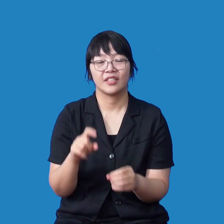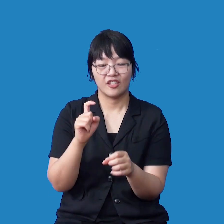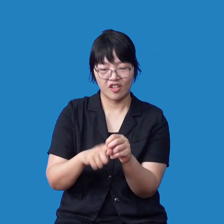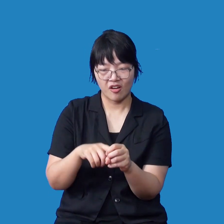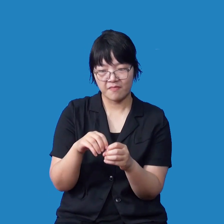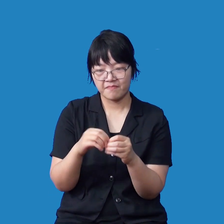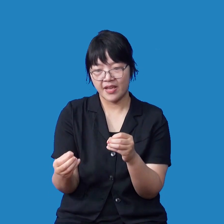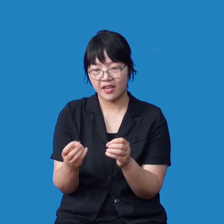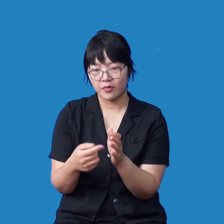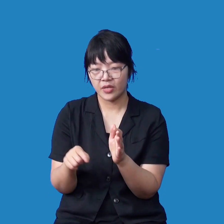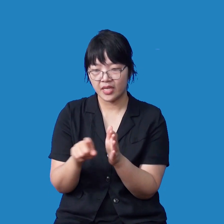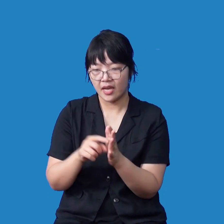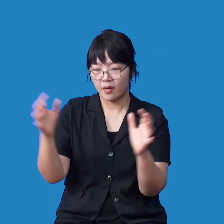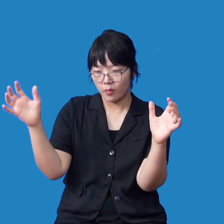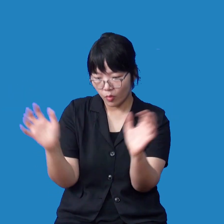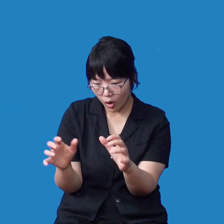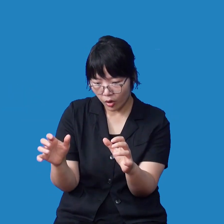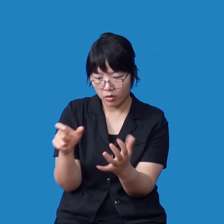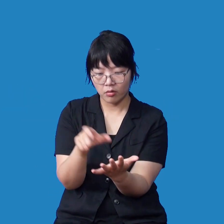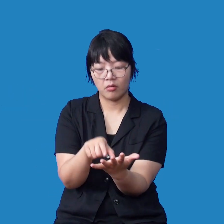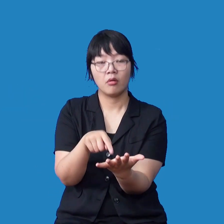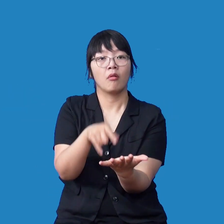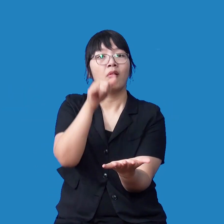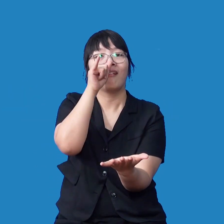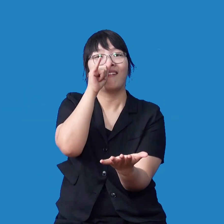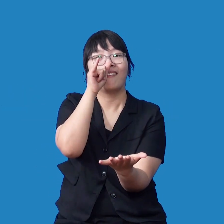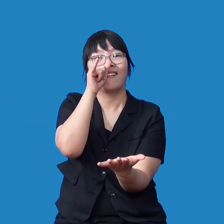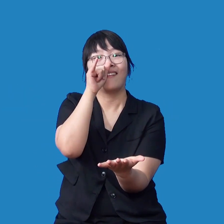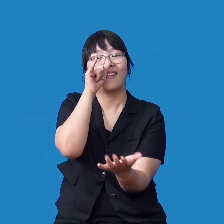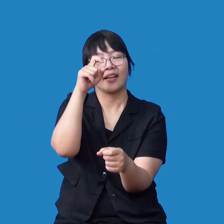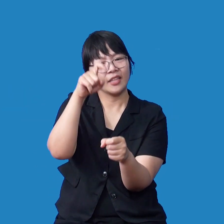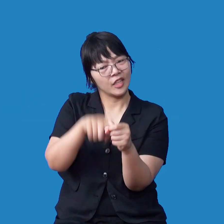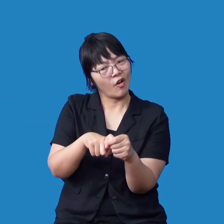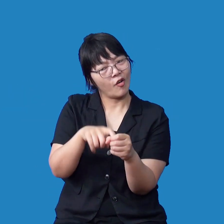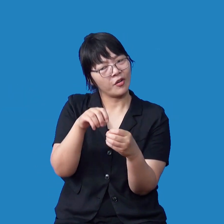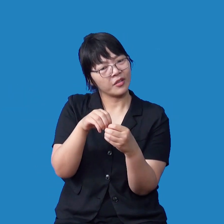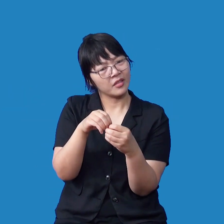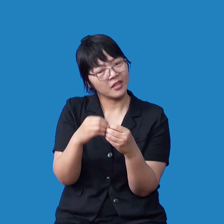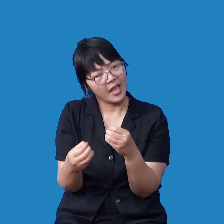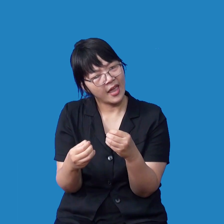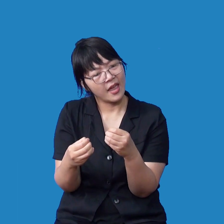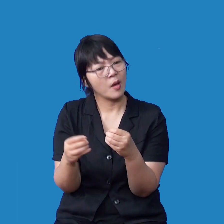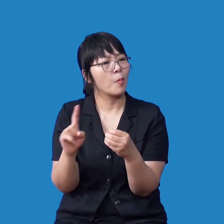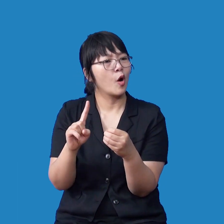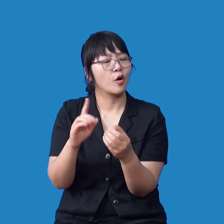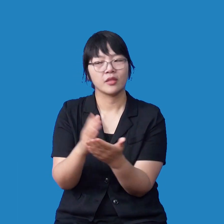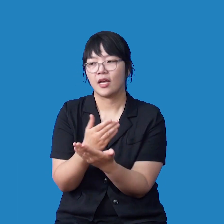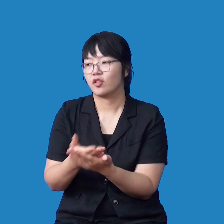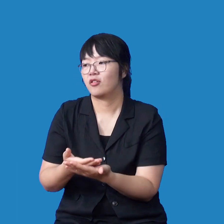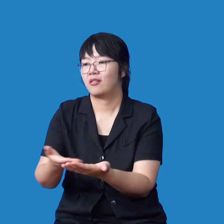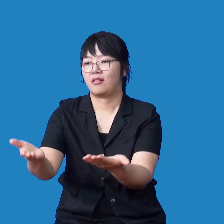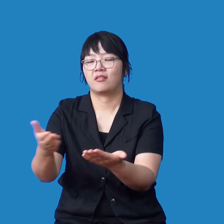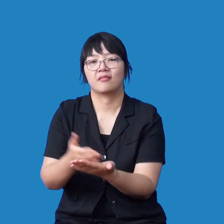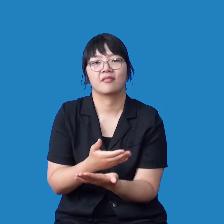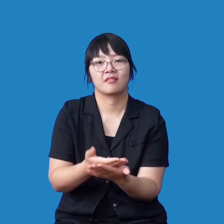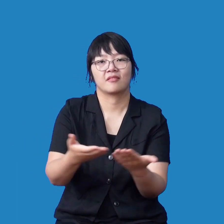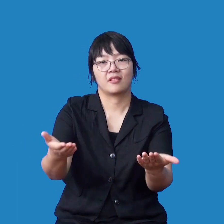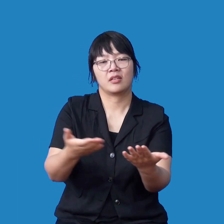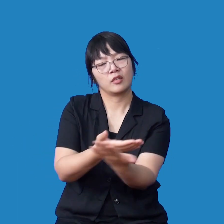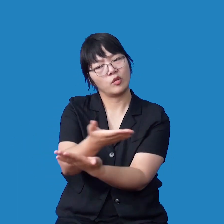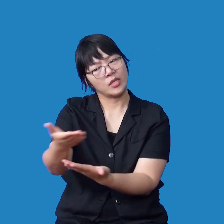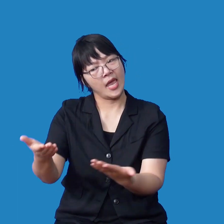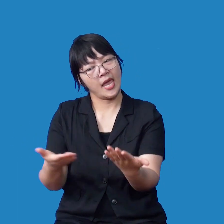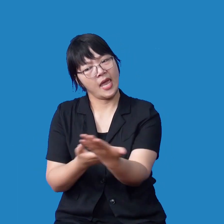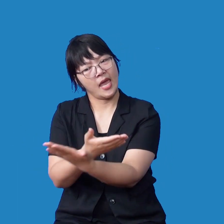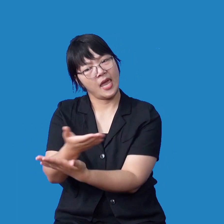하여 모였더니 나오죠? 그러니까 이건 떡을 떼어서 나누어 먹기 위한 단순한 교제를